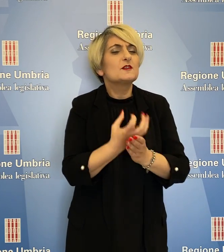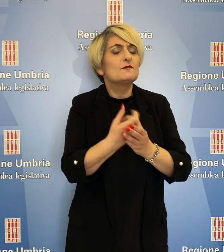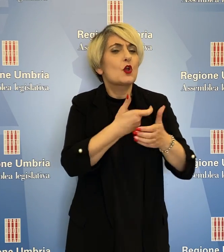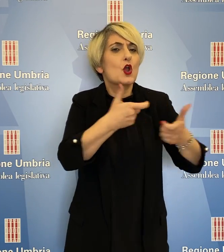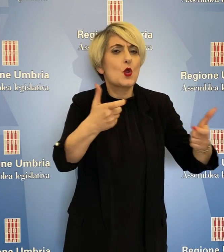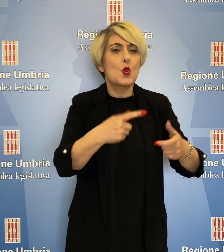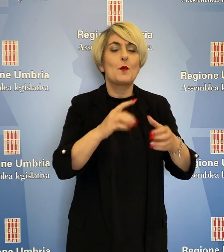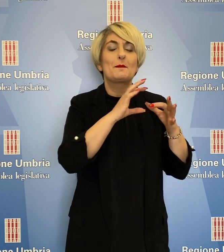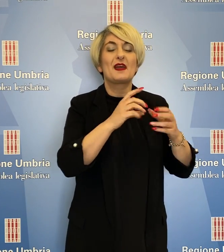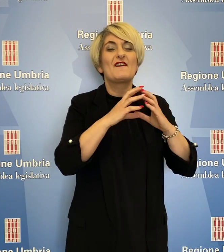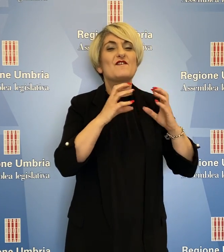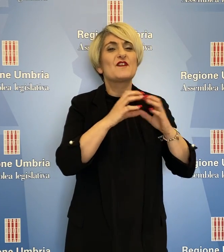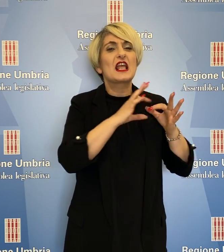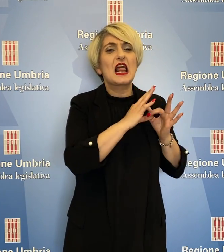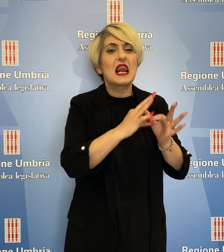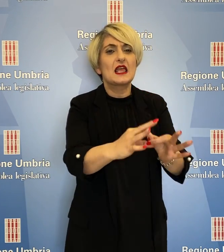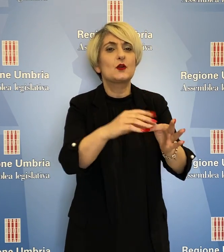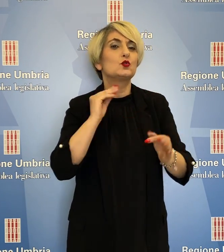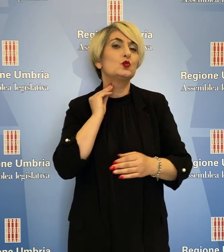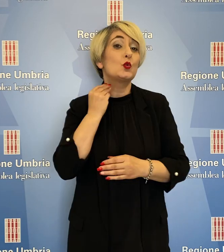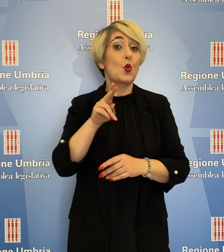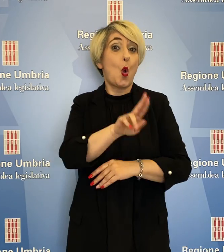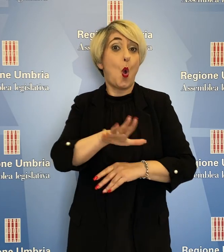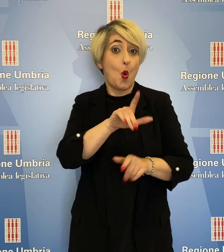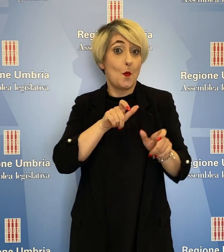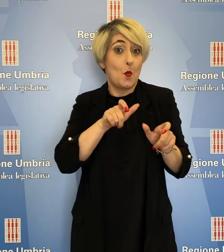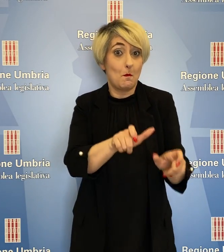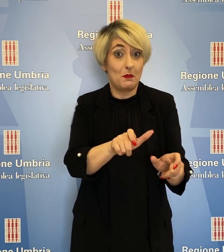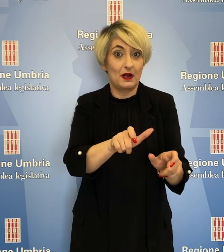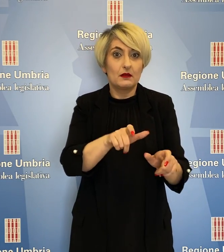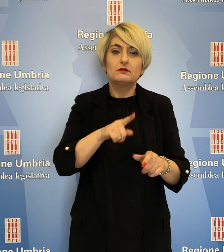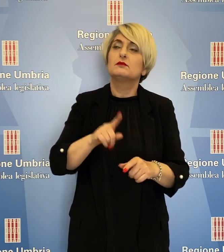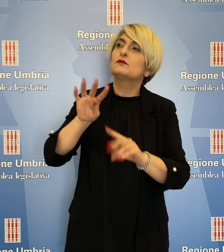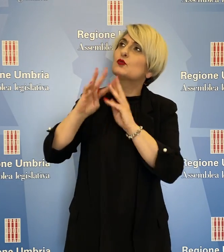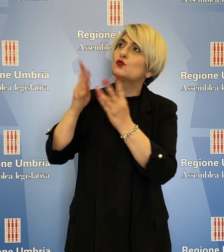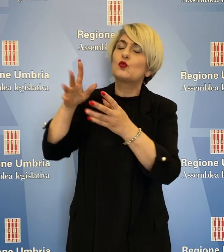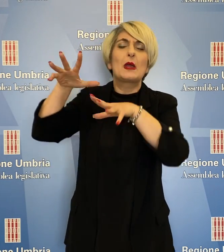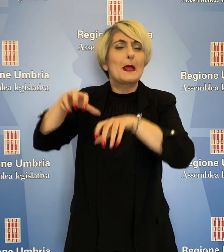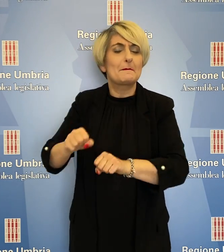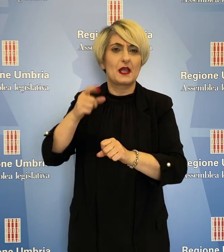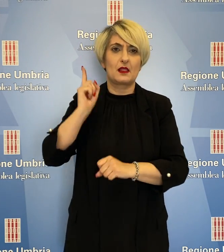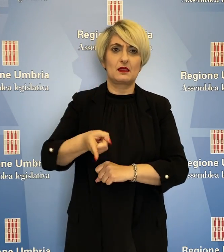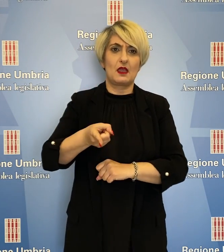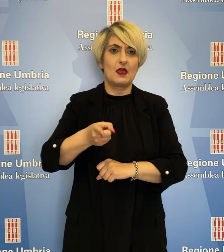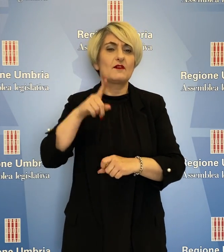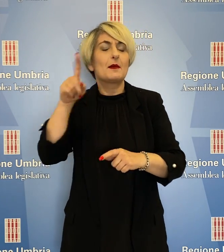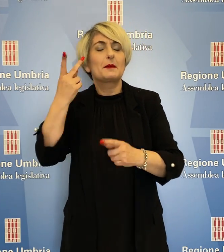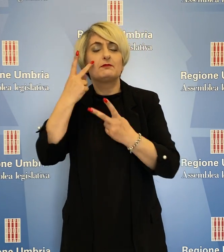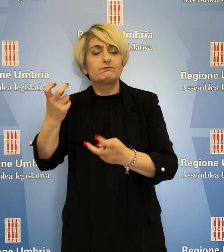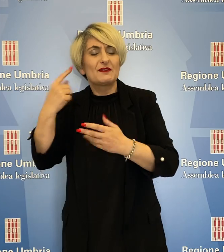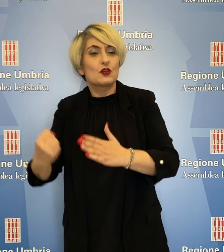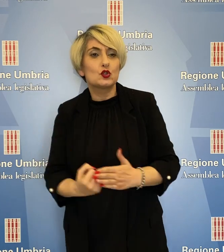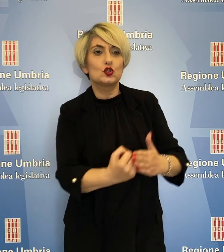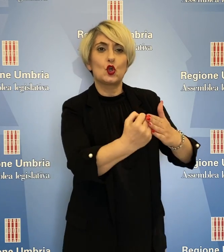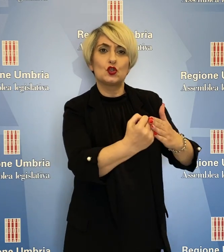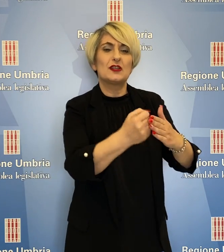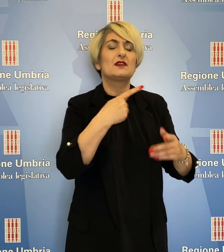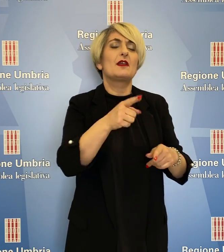della filiera suinicola Umbra. Nello specifico, si impegna la Giunta a prevedere forme di sostegno per gli allevamenti di carne